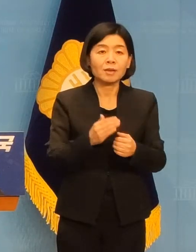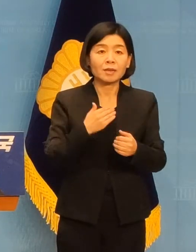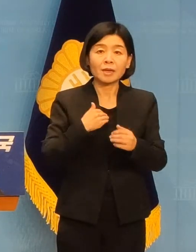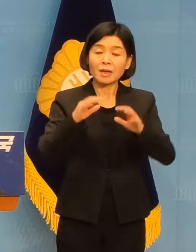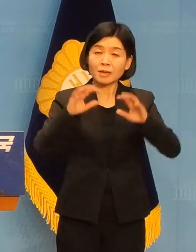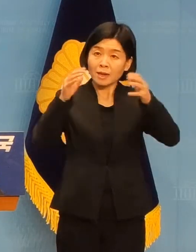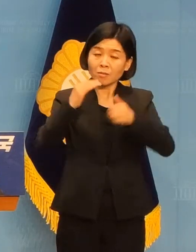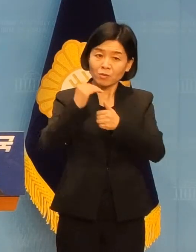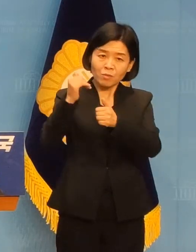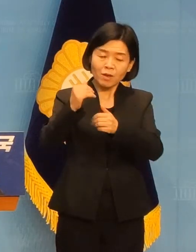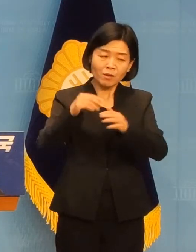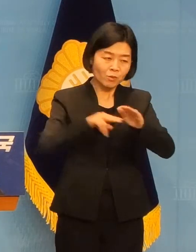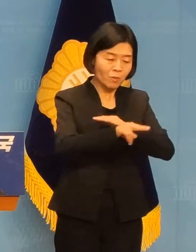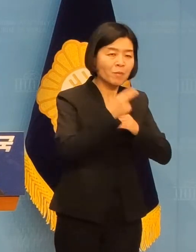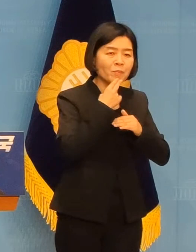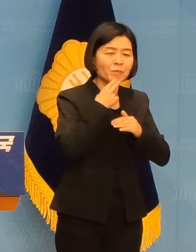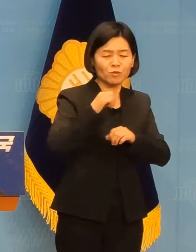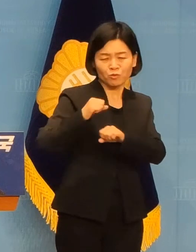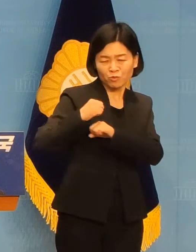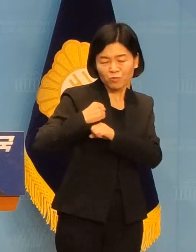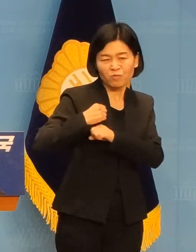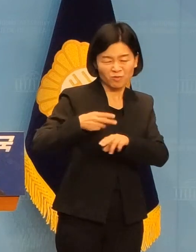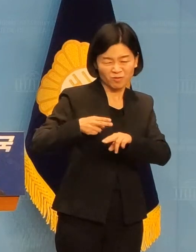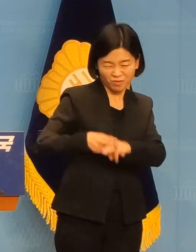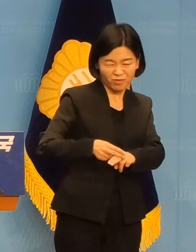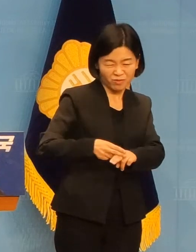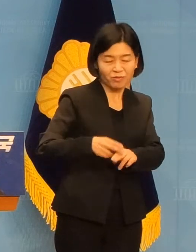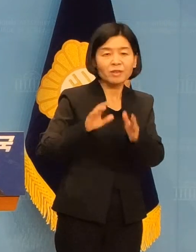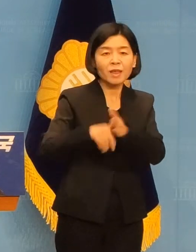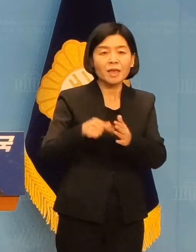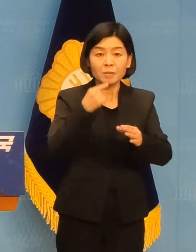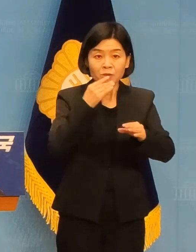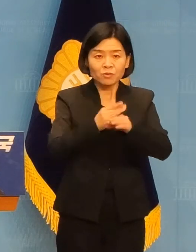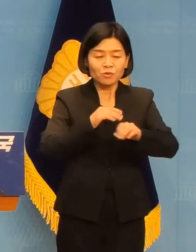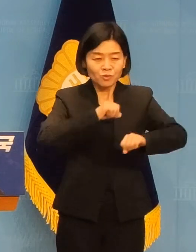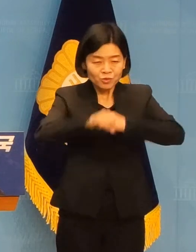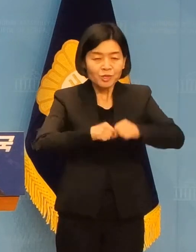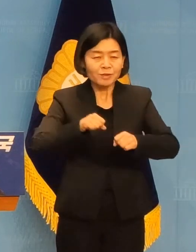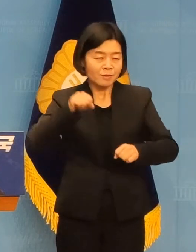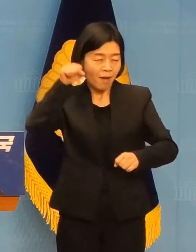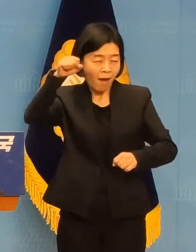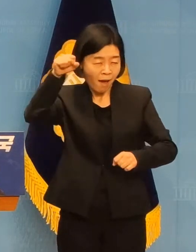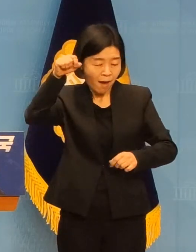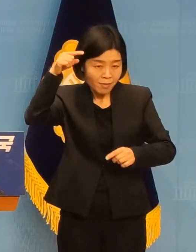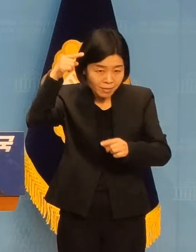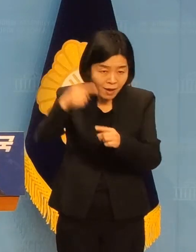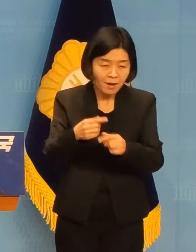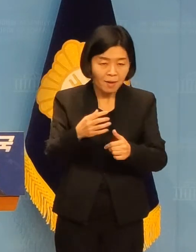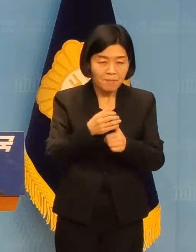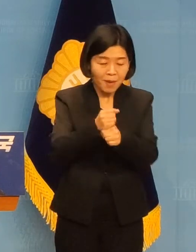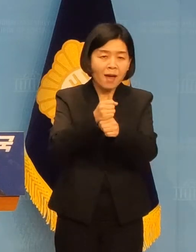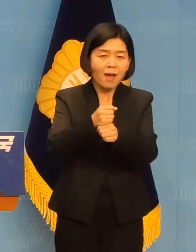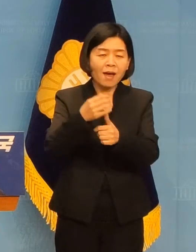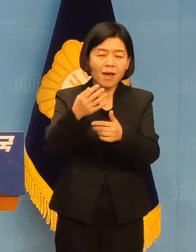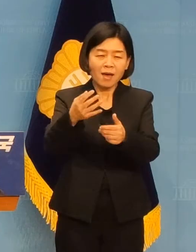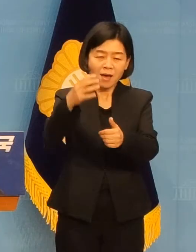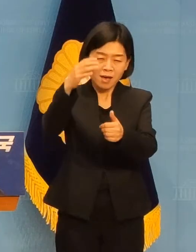않았습니다. 군부 독재 시절 민주주의를 위해 싸우다 현상 수배가 되었고 감옥살이까지